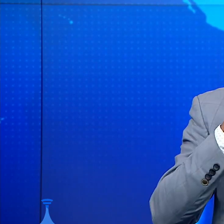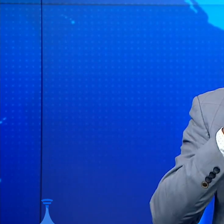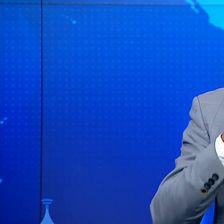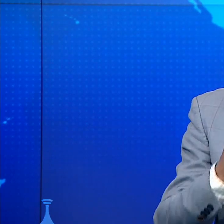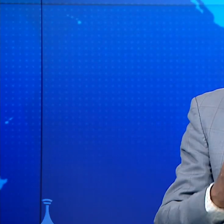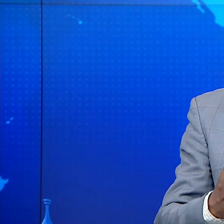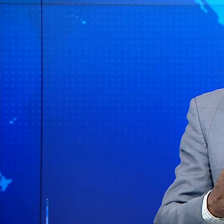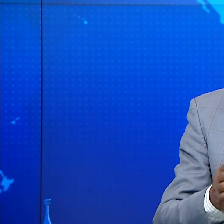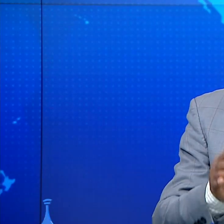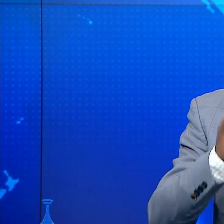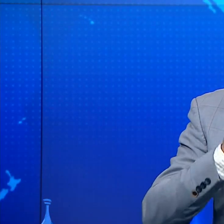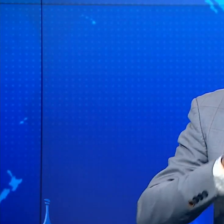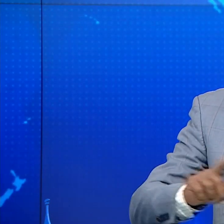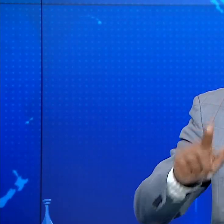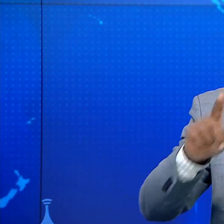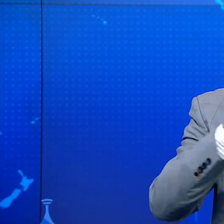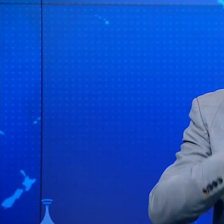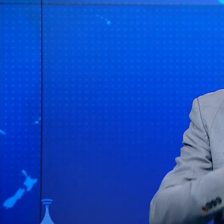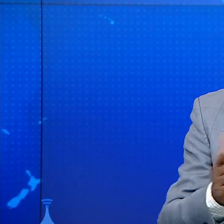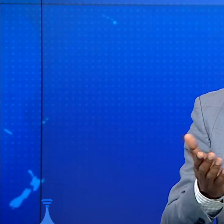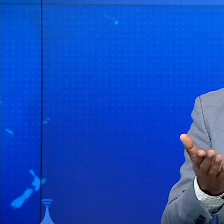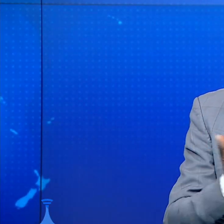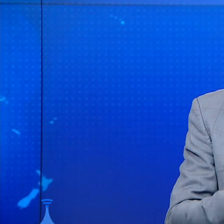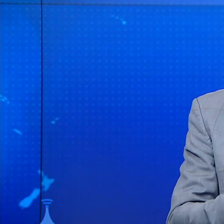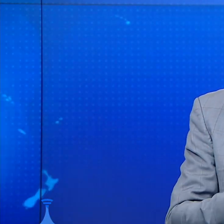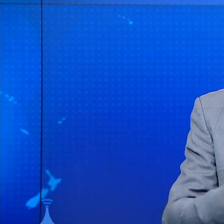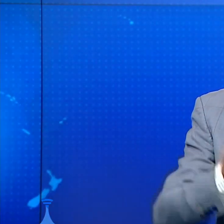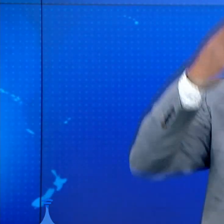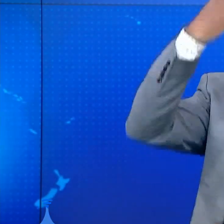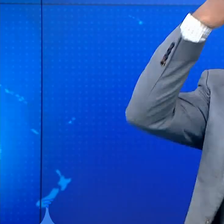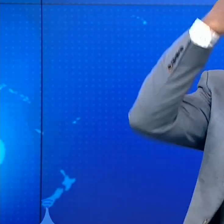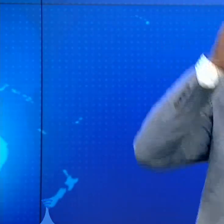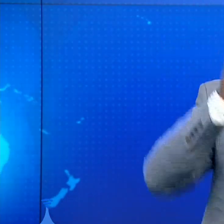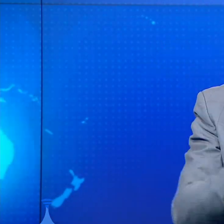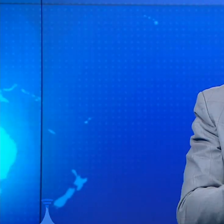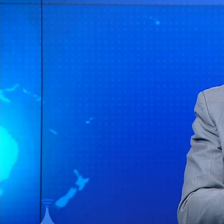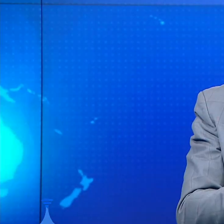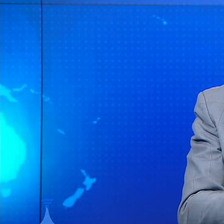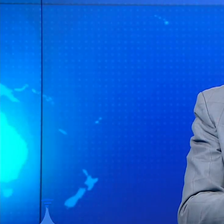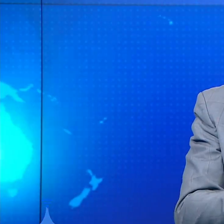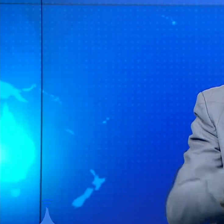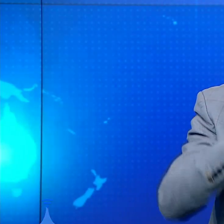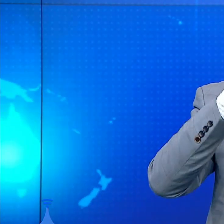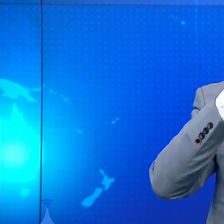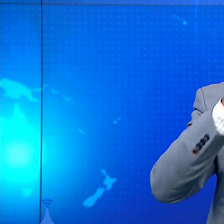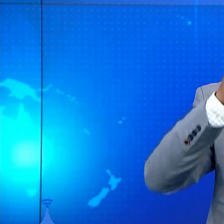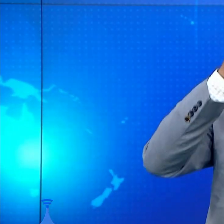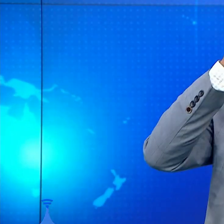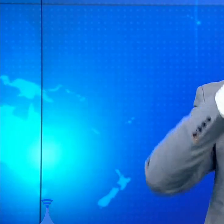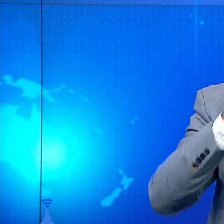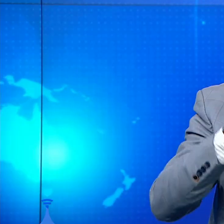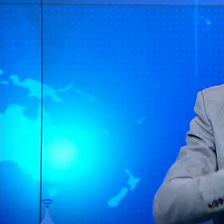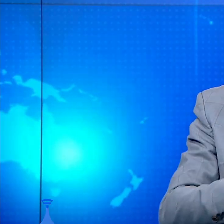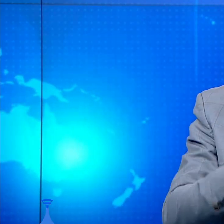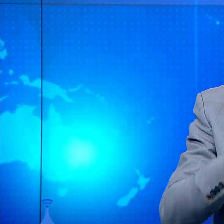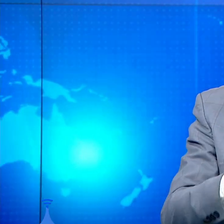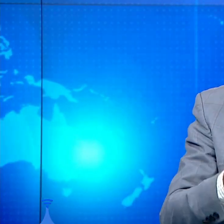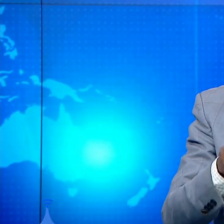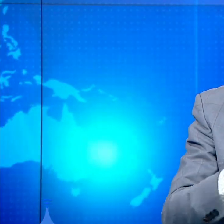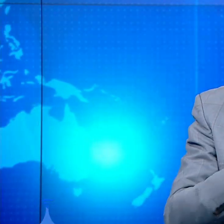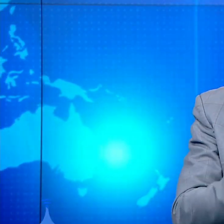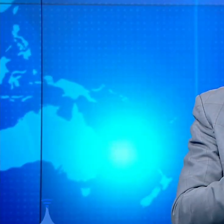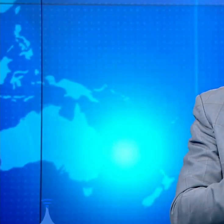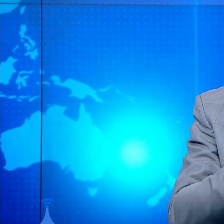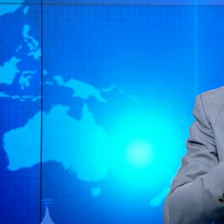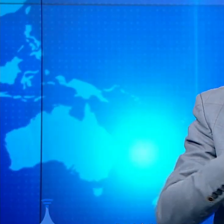ጤና ይስጥልኝ ተመልካቾቻችን፣ ዜና በምልክት ቋንቋ ቀርባሉ። መንግስት በትምህርት ፈጠራና ክህሎት ላይ ትኩረት